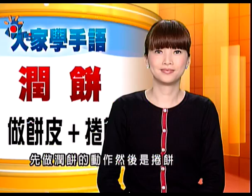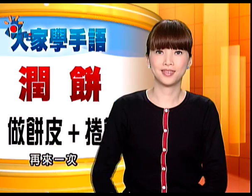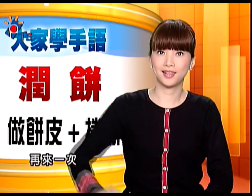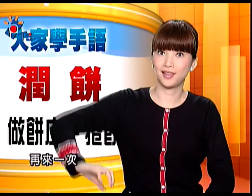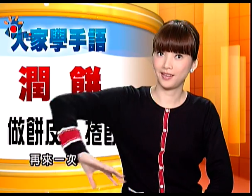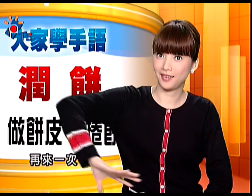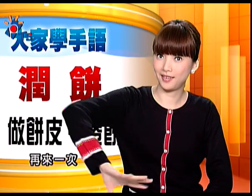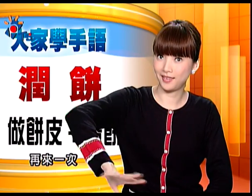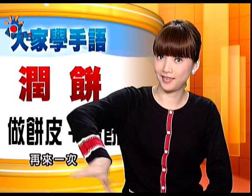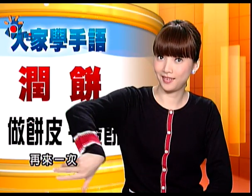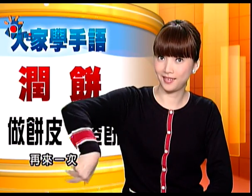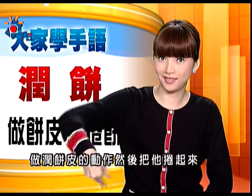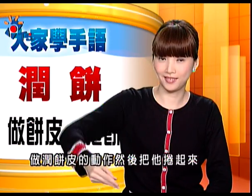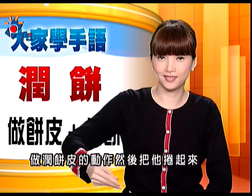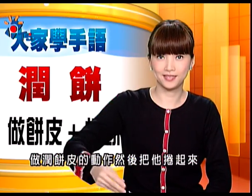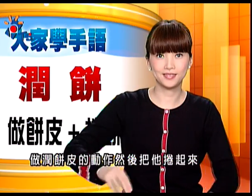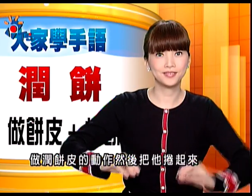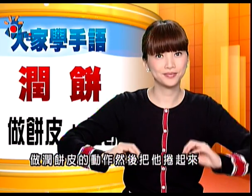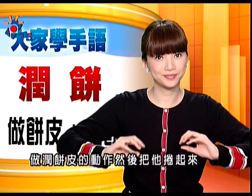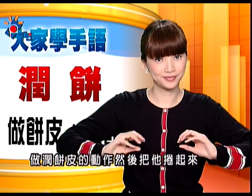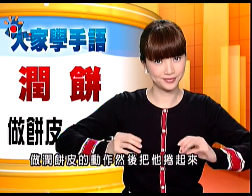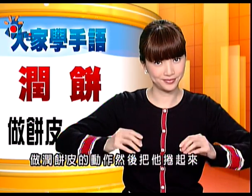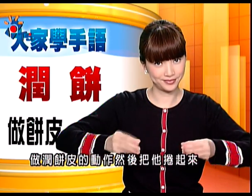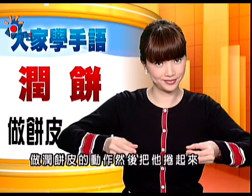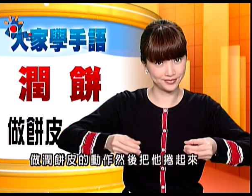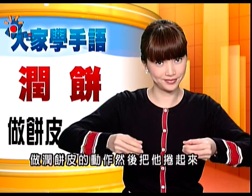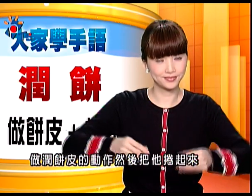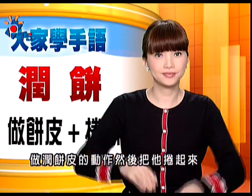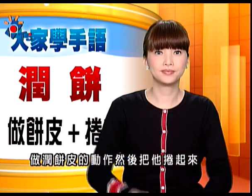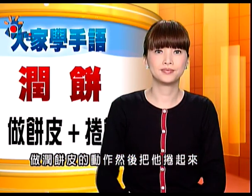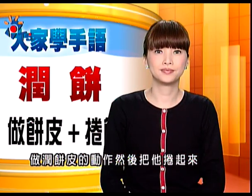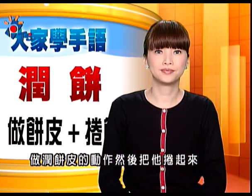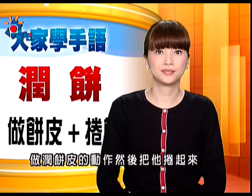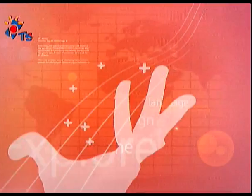来一次做润饼皮的动作，然后把它卷起来。